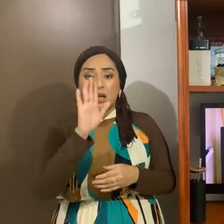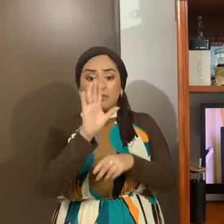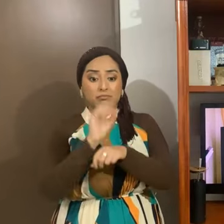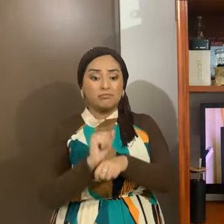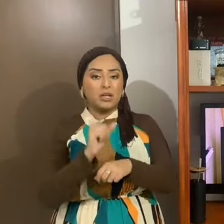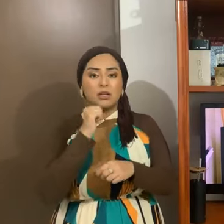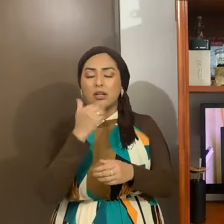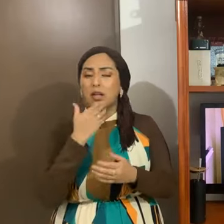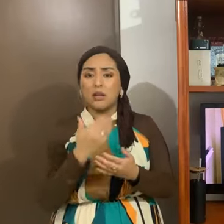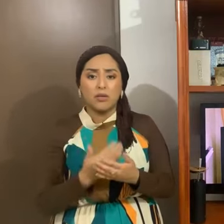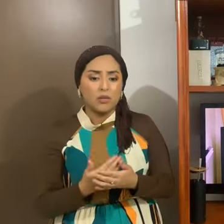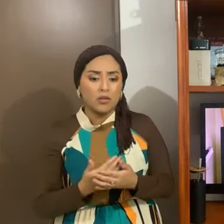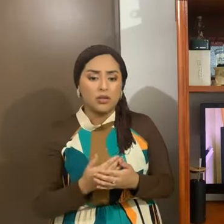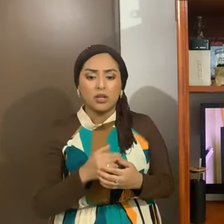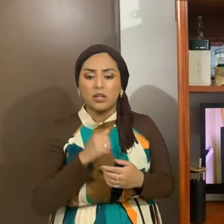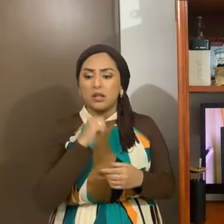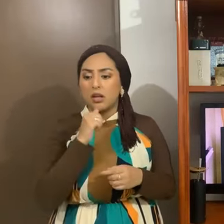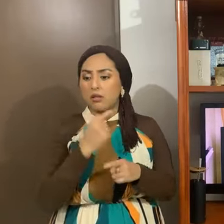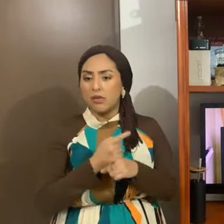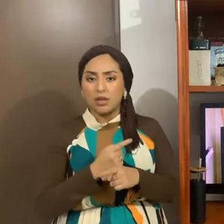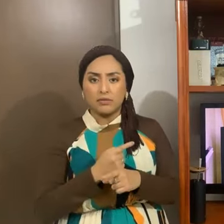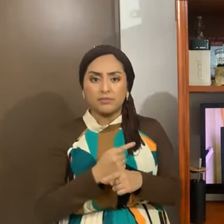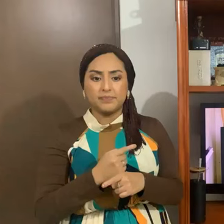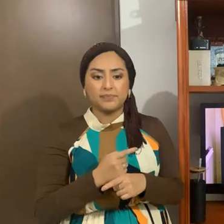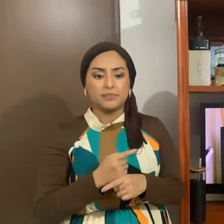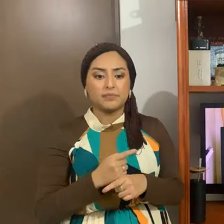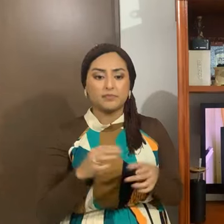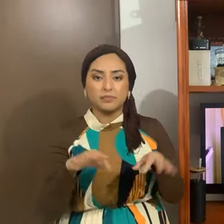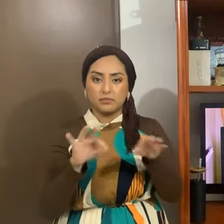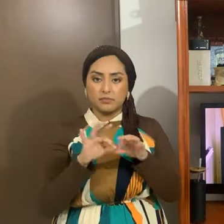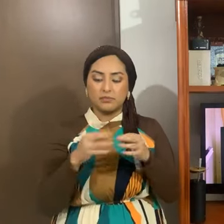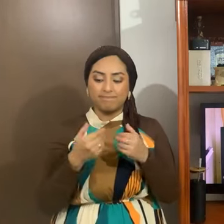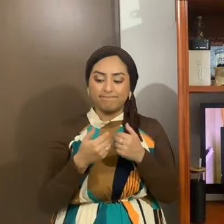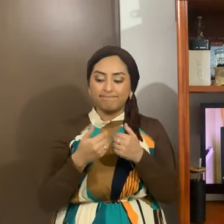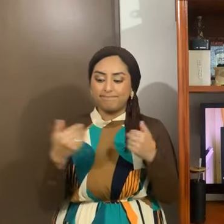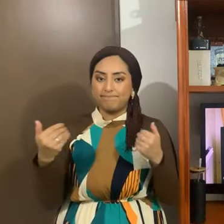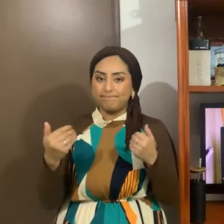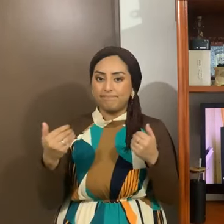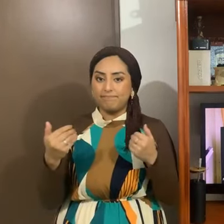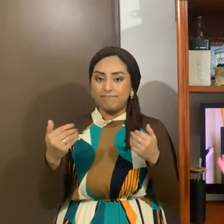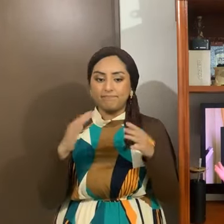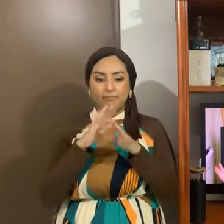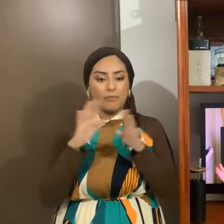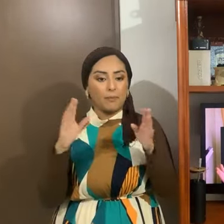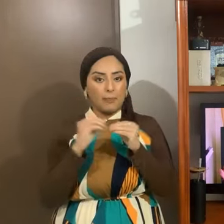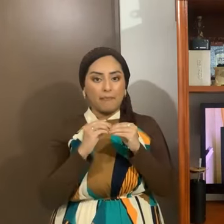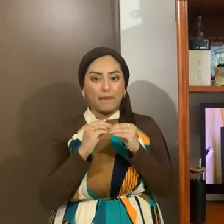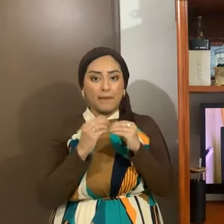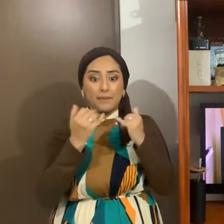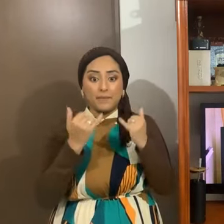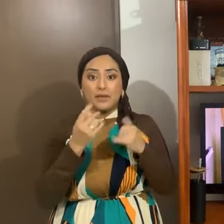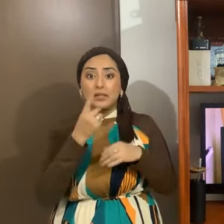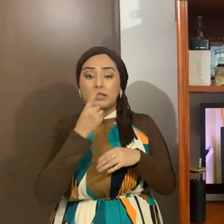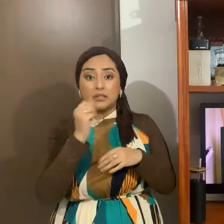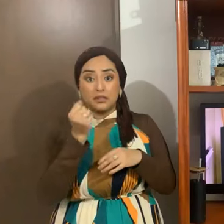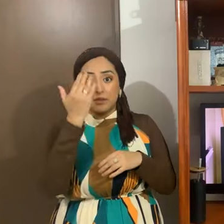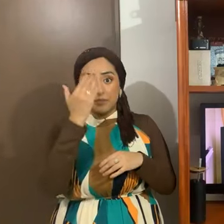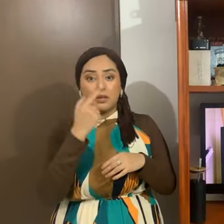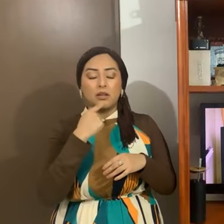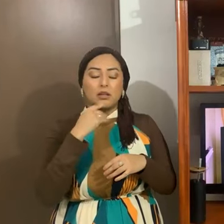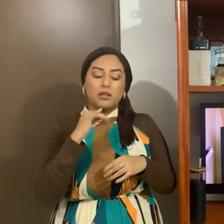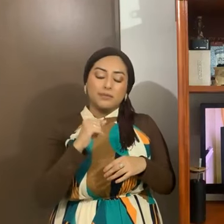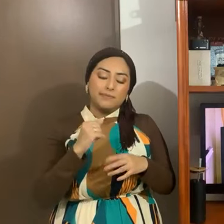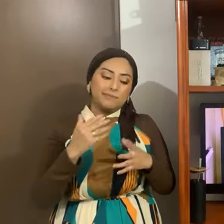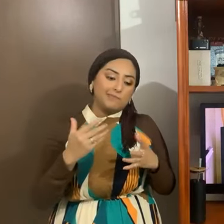son buenos, no son correctos, no son agradables, hay que apartarse de ellos. Ya no más. Ahorita en la cena de Shabbat dijiste, sí, yo